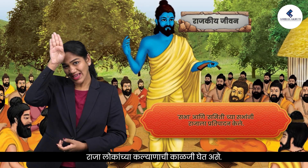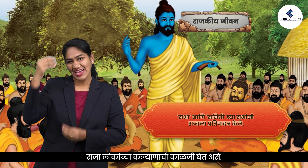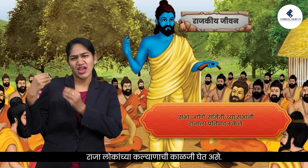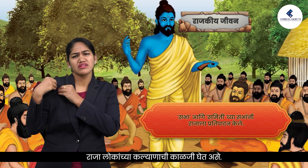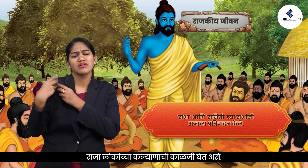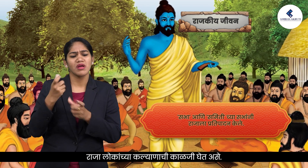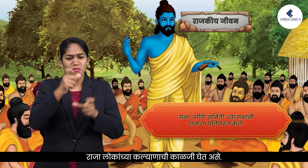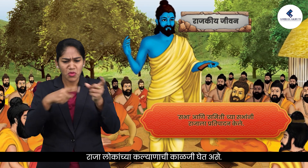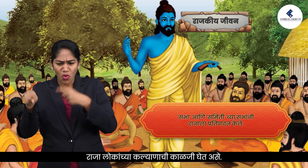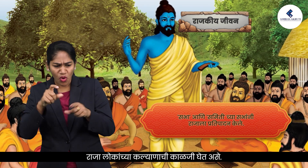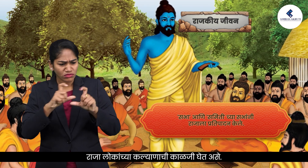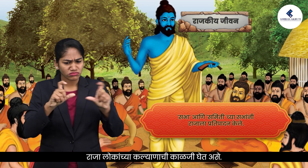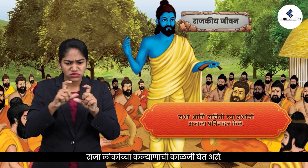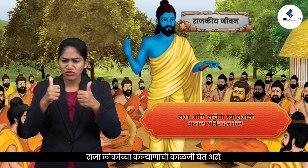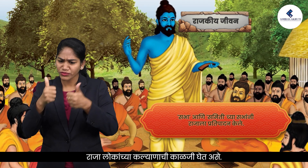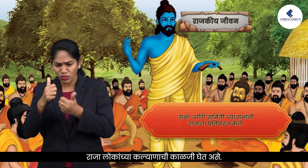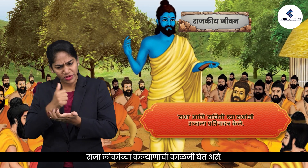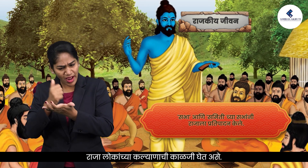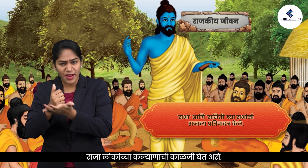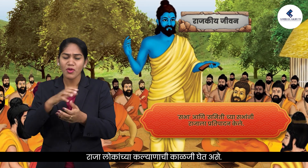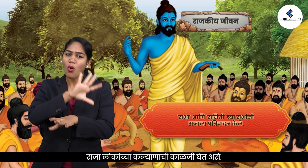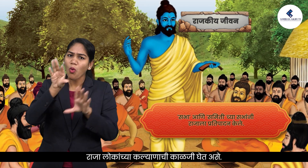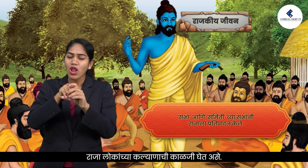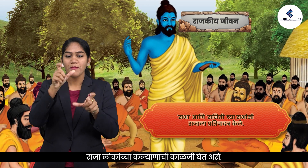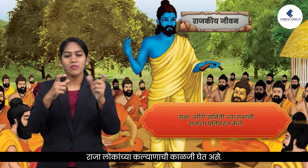राजा लोकांच्या कल्याणाची काळजी घेत असे.